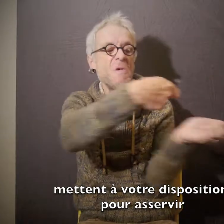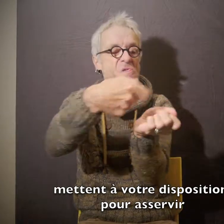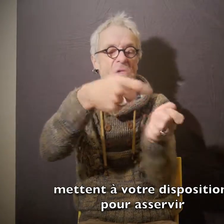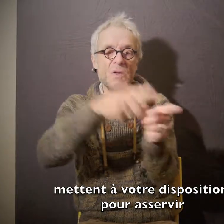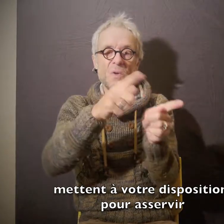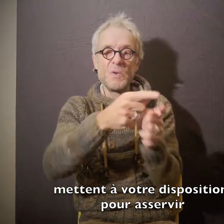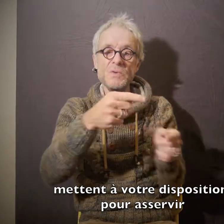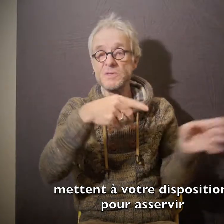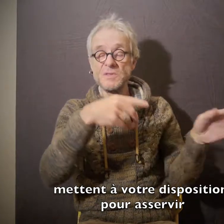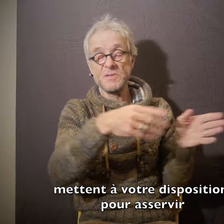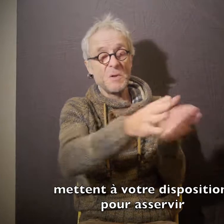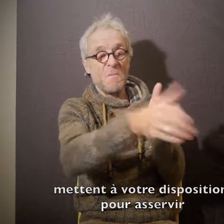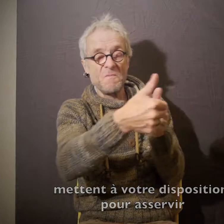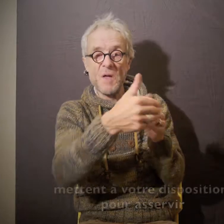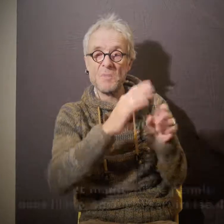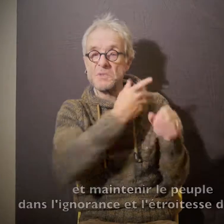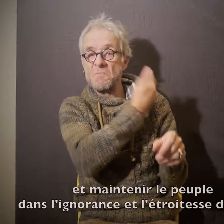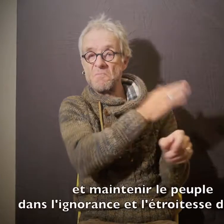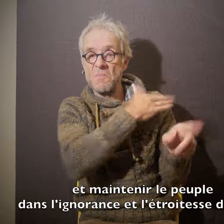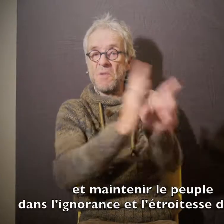le peuple dans l'ignorance et l'étroitesse d'esprit.